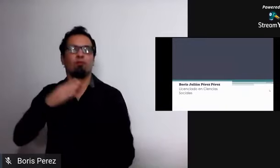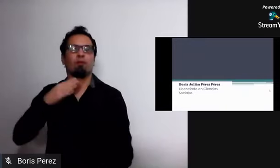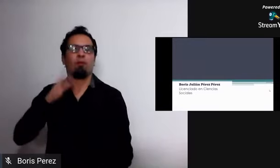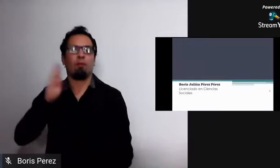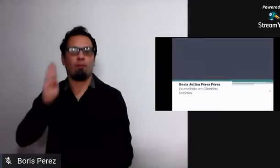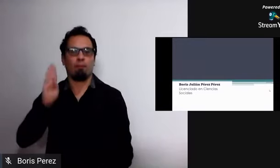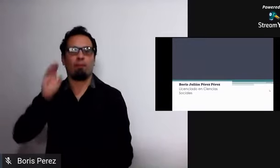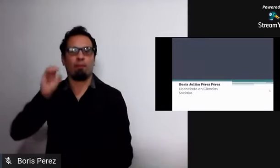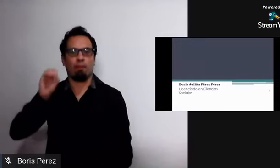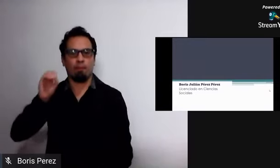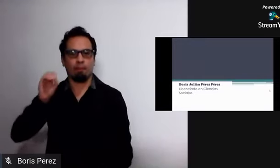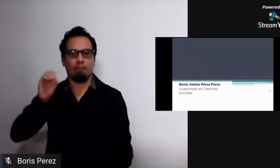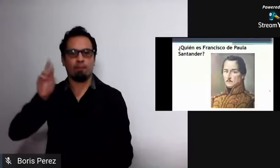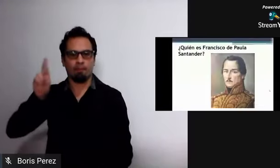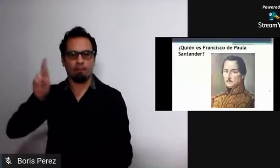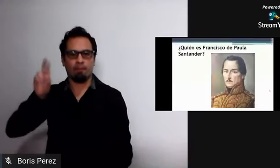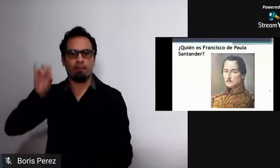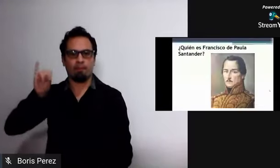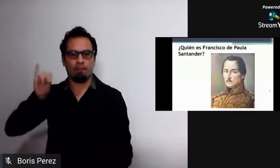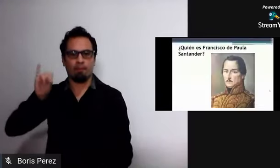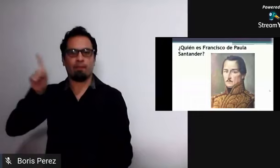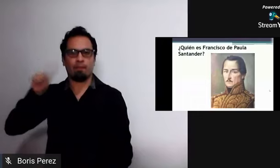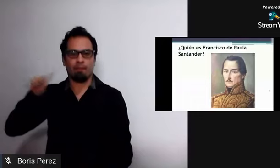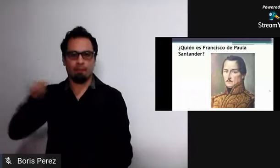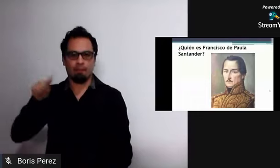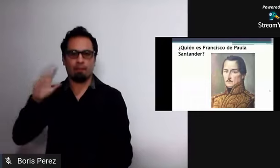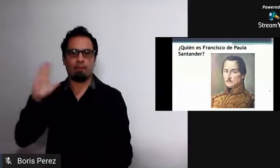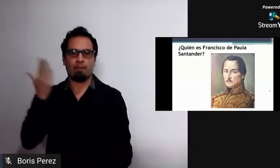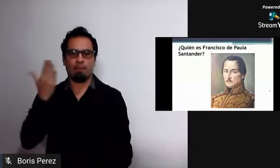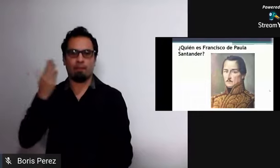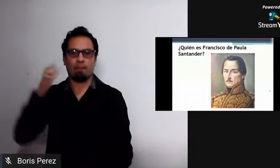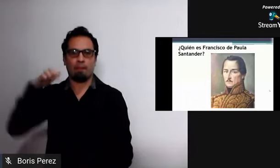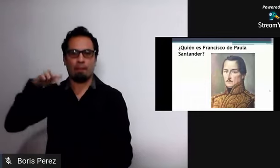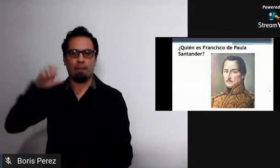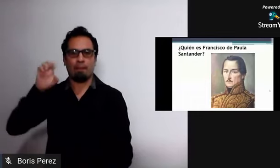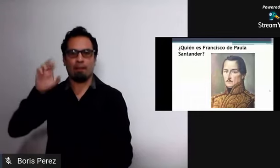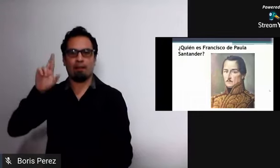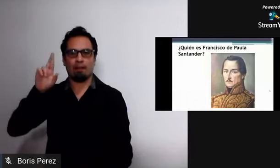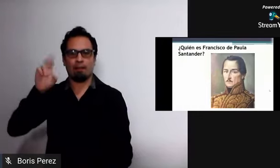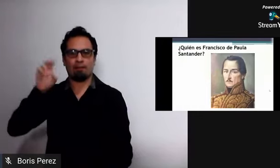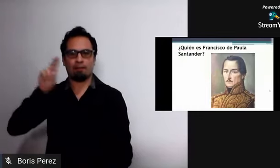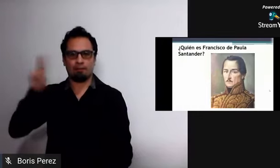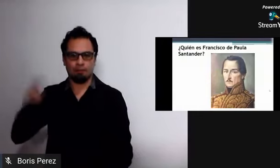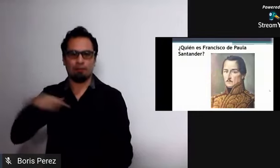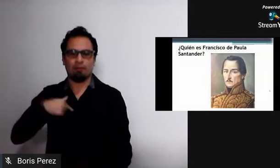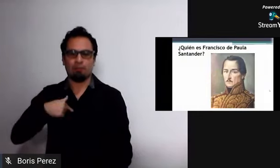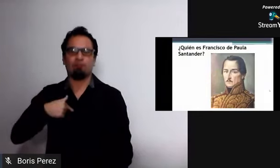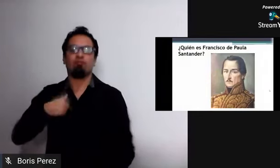me quiero presentar primero que todo. Mi nombre es Boris